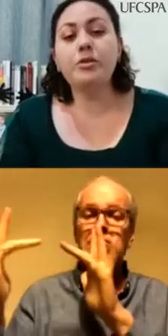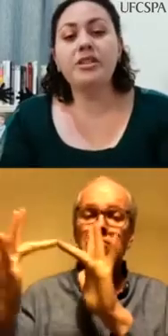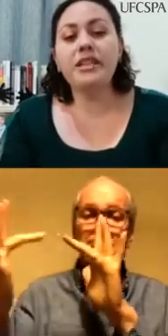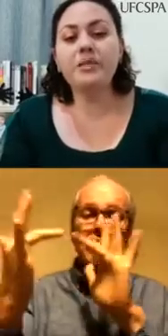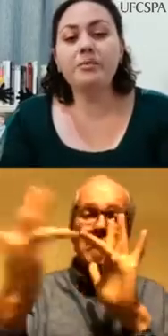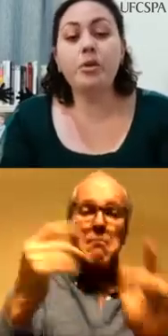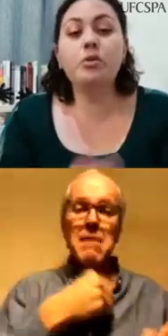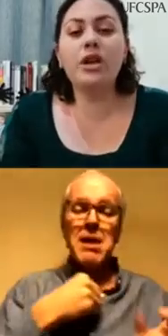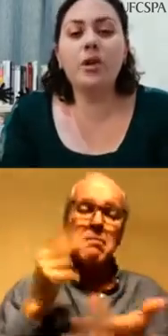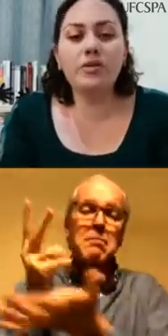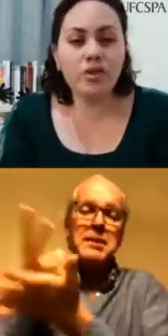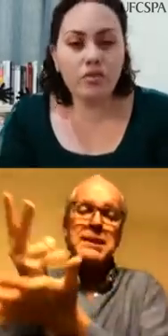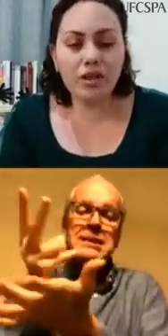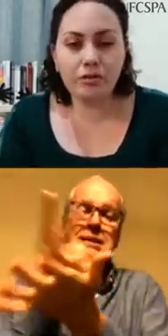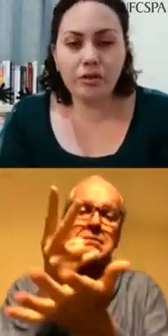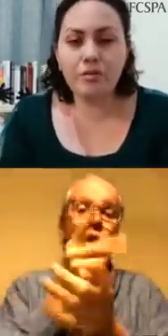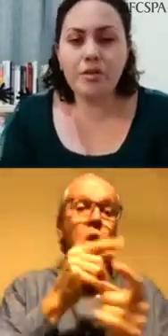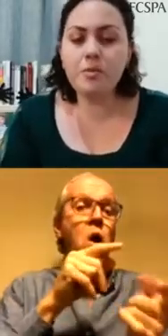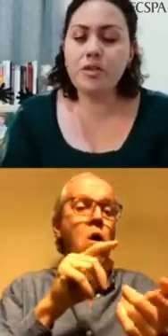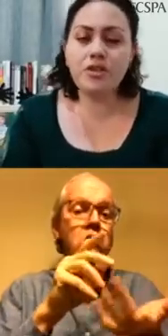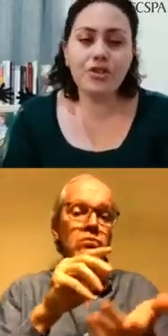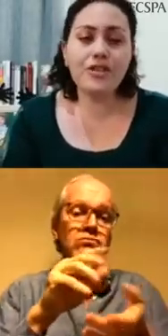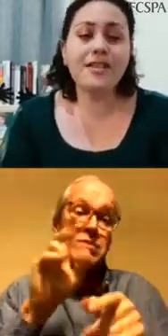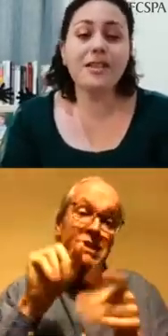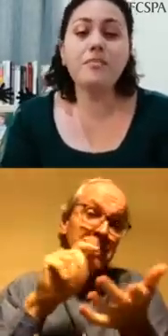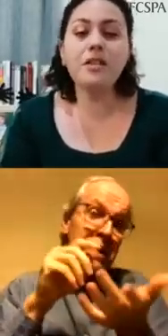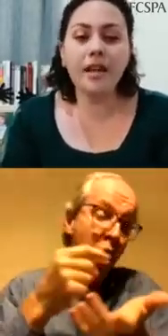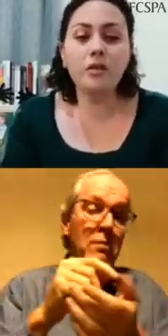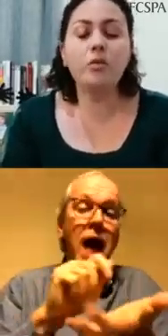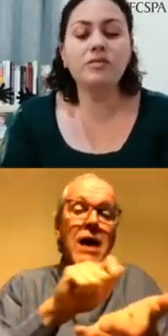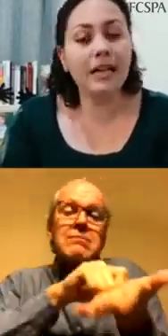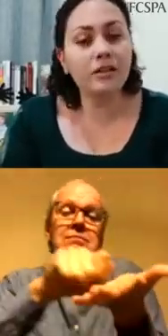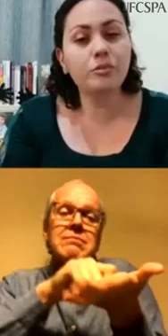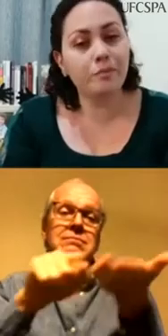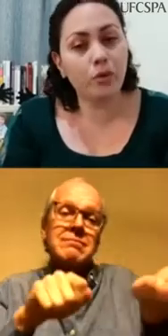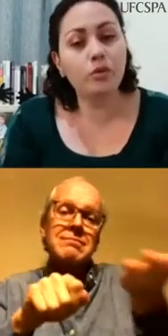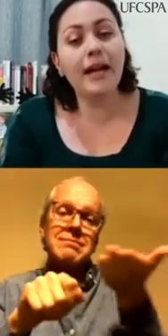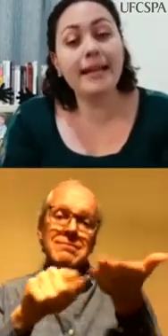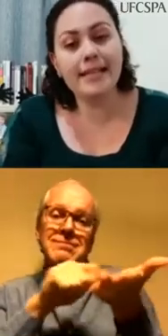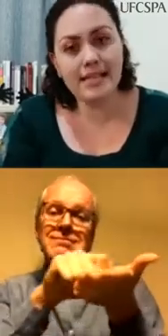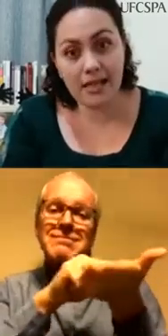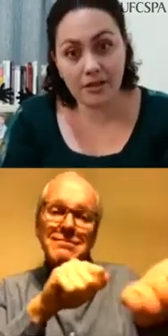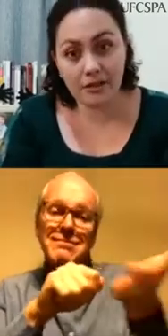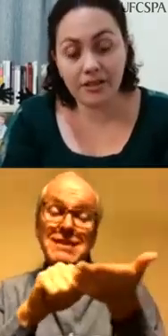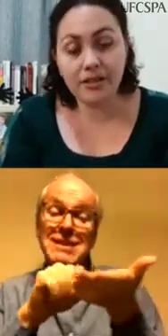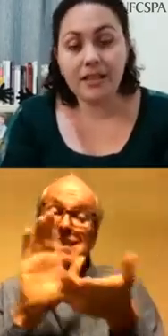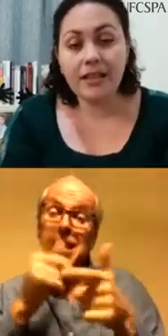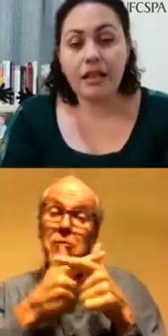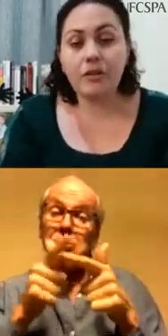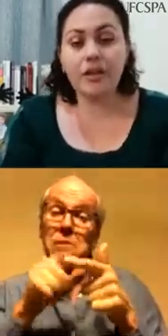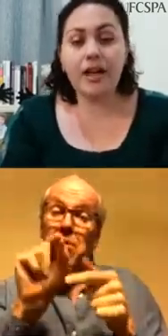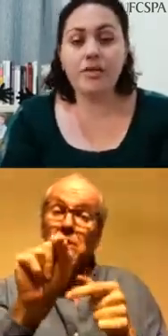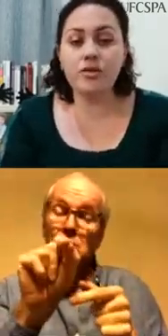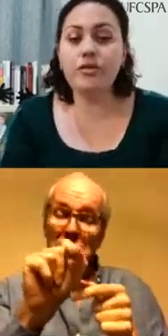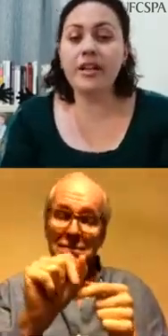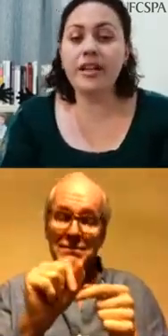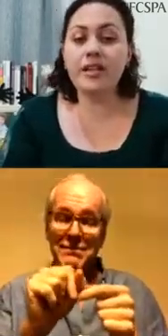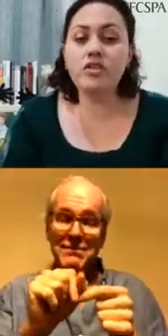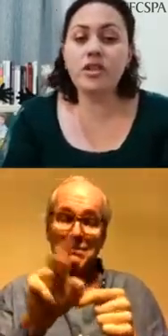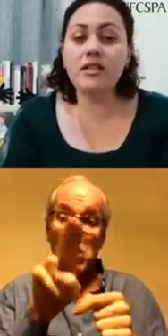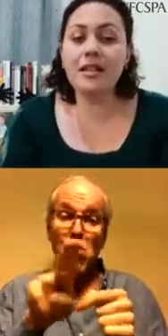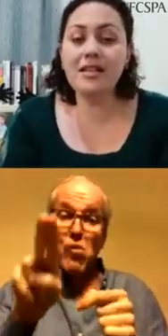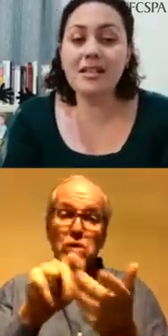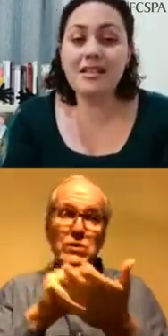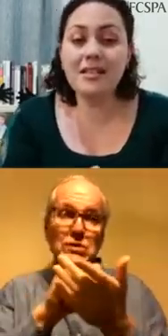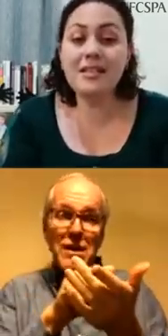para poder procurar um atendimento. Eu e minha esposa, a gente está sempre em contato quando é necessário, né? Agora, em casos